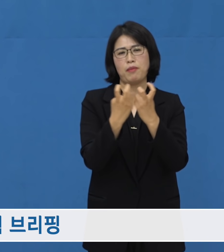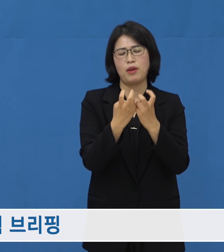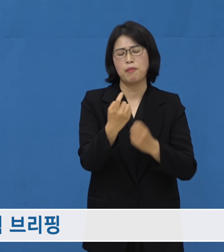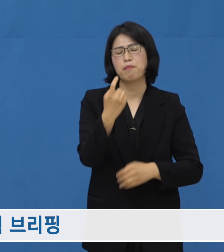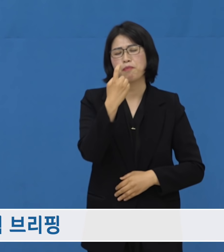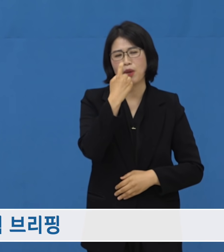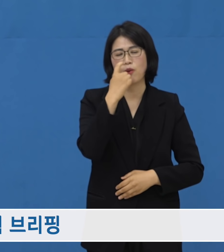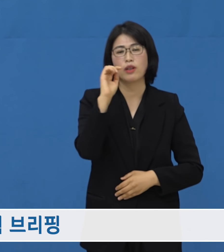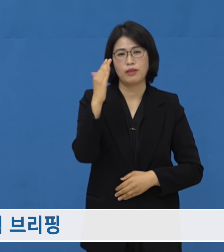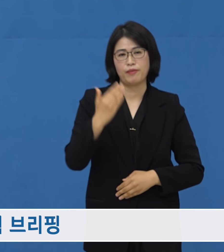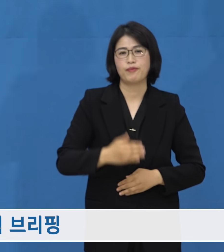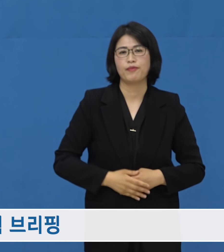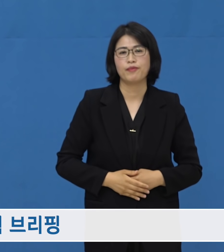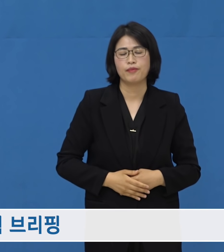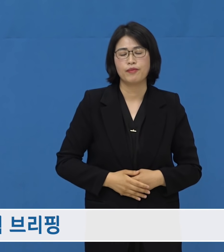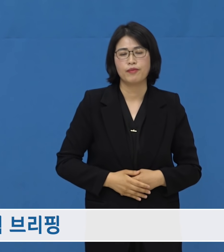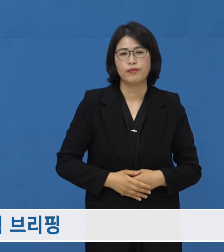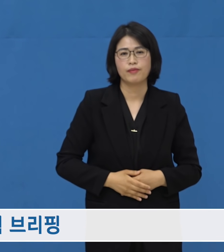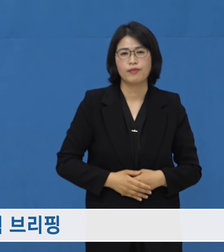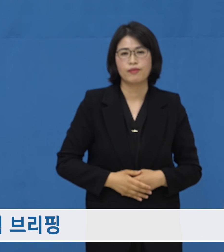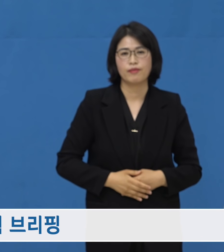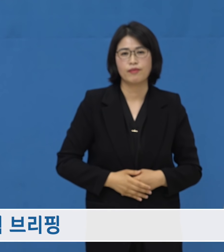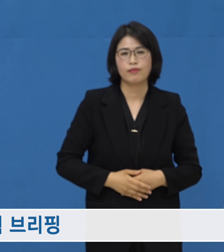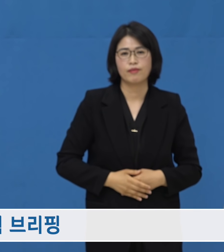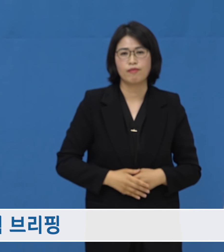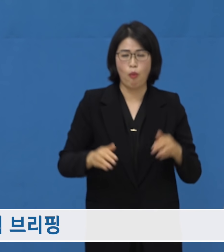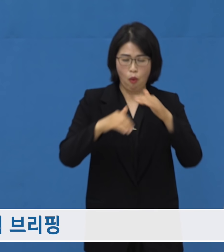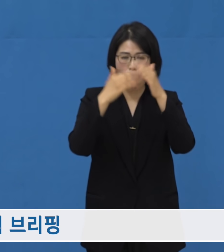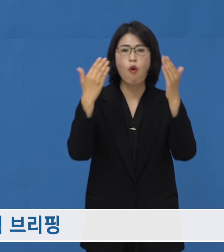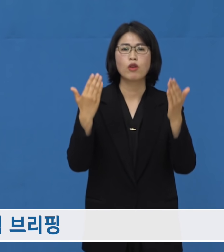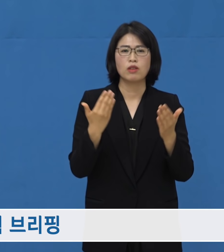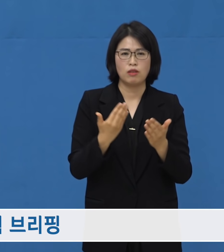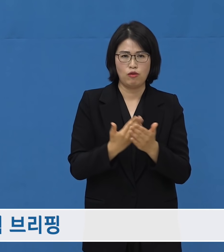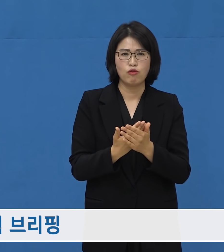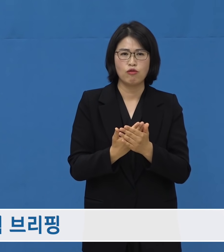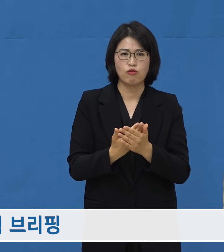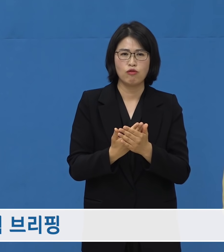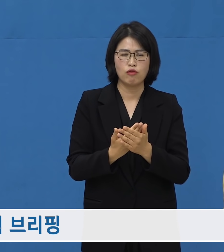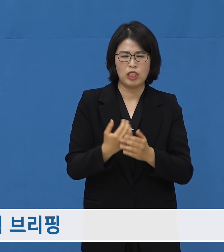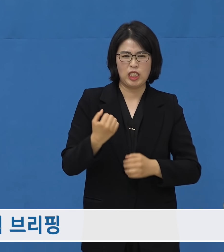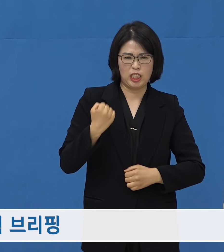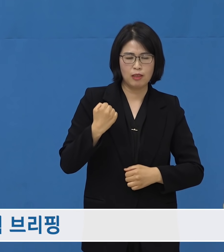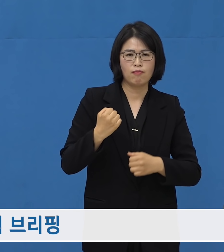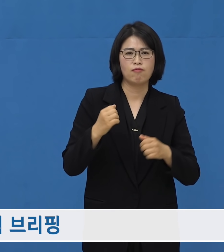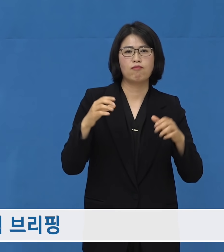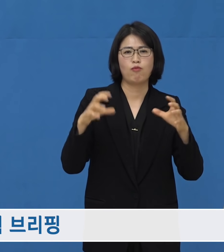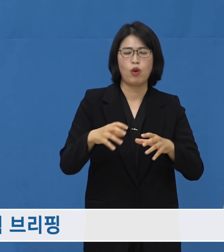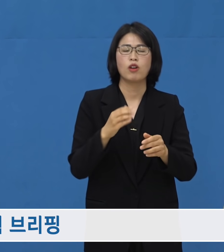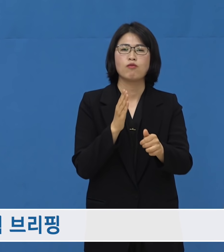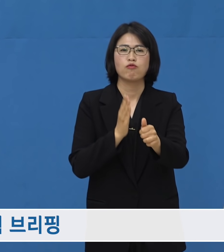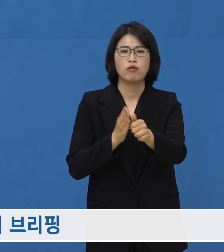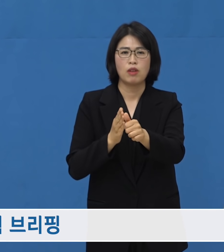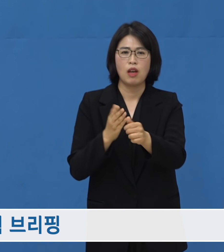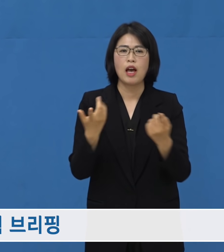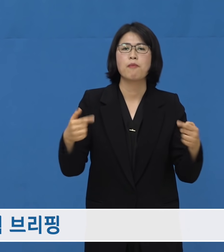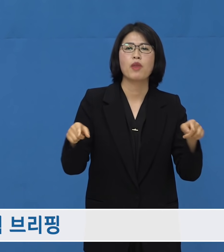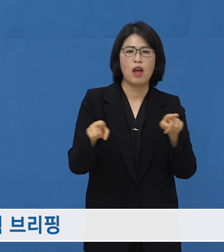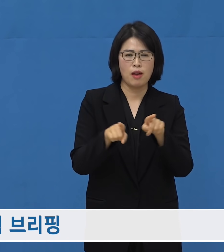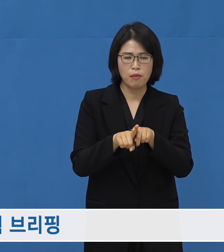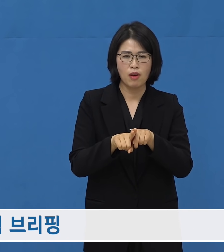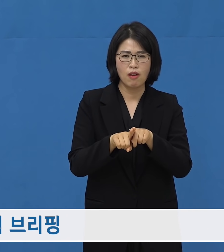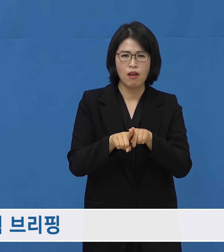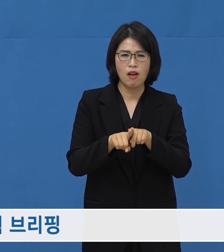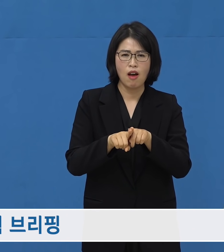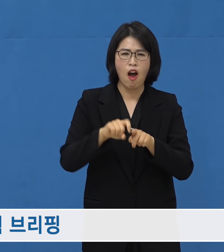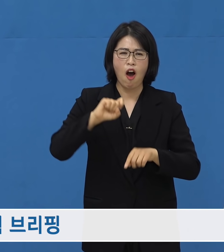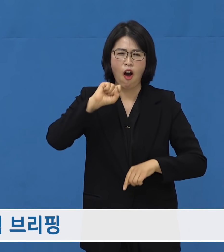수밖에 없는 상황입니다. 그래도 모두 용기를 내어주십시오. 함께하면 어떠한